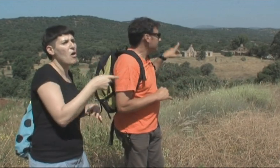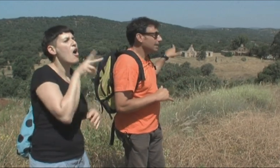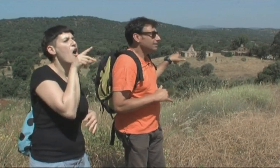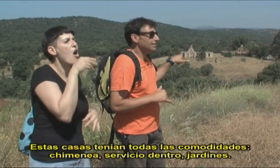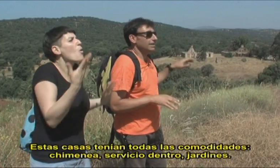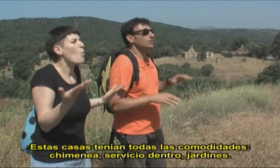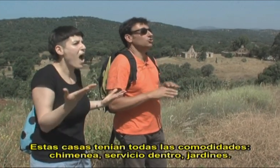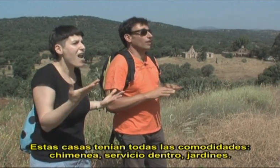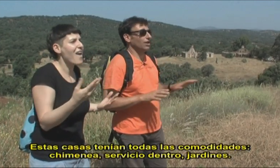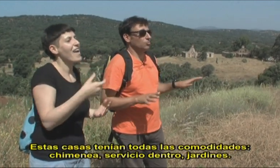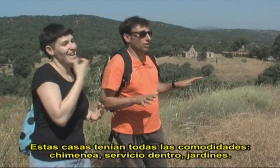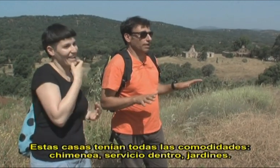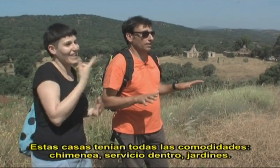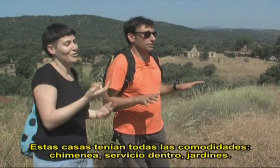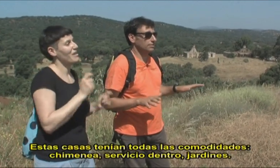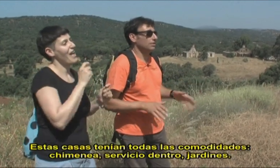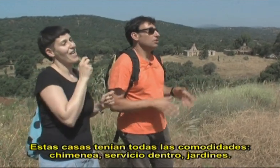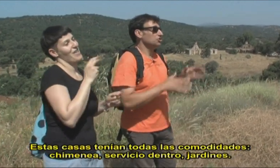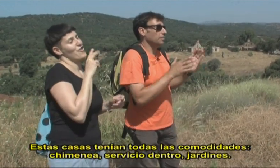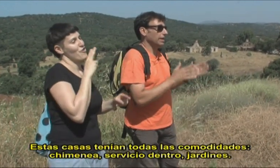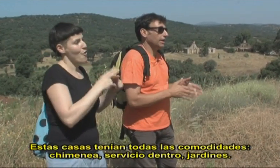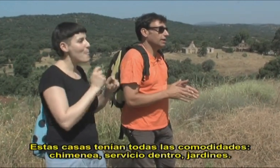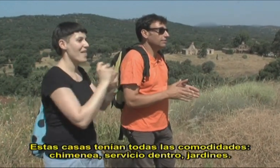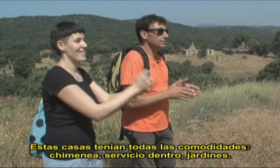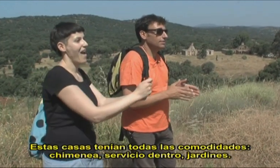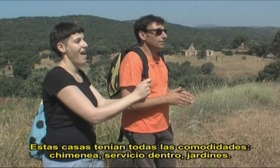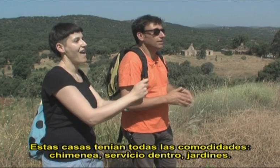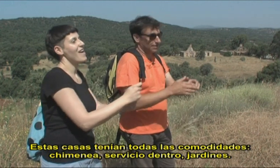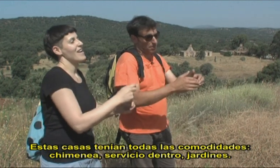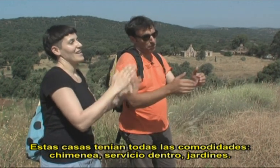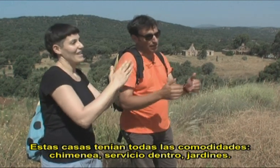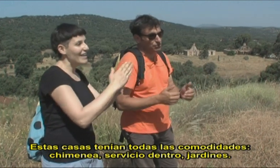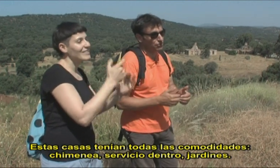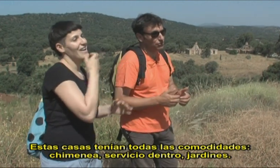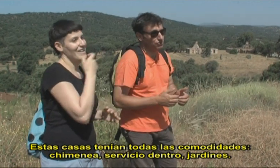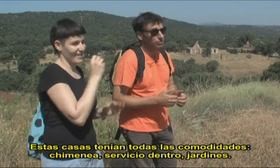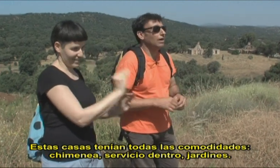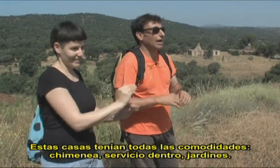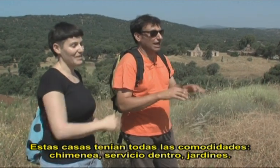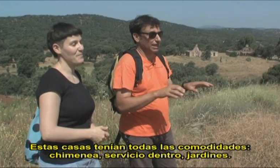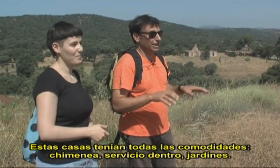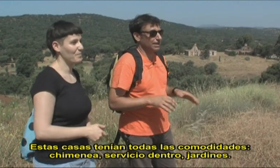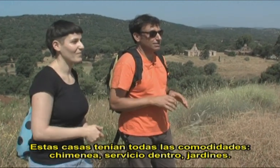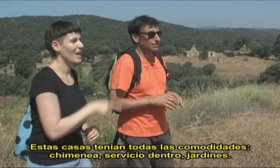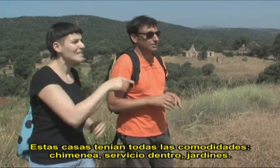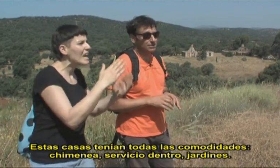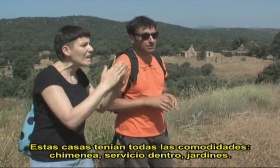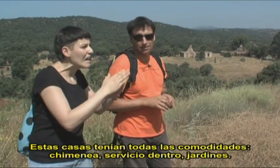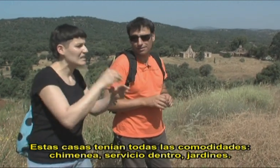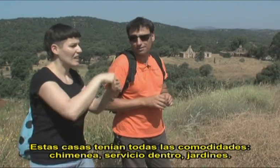Estas casas tenían todas las comodidades. Chimenea, servicio dentro, jardines...